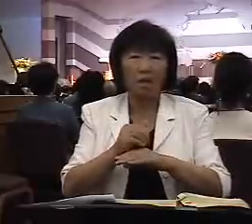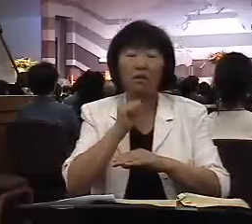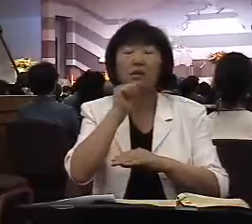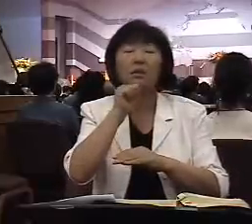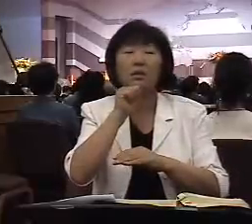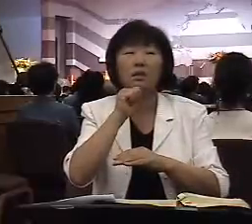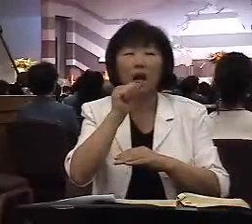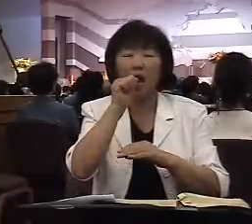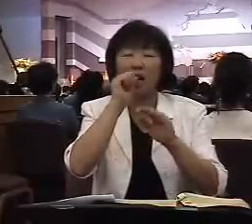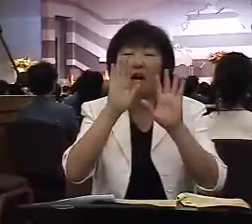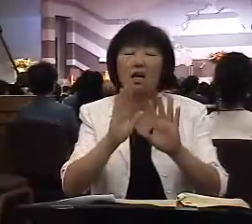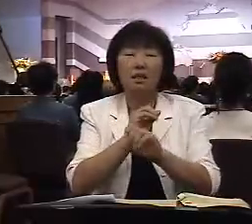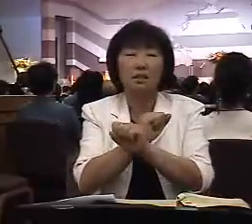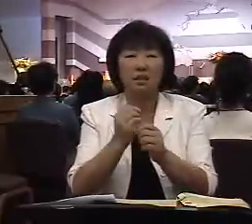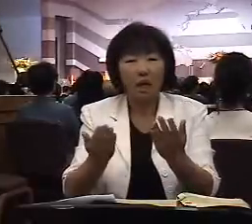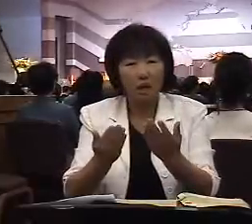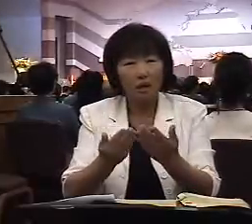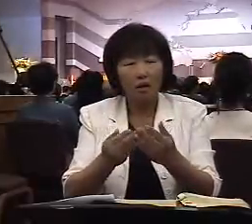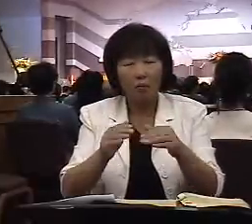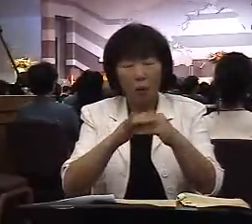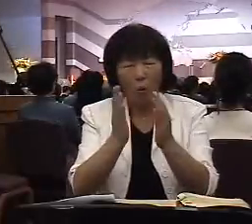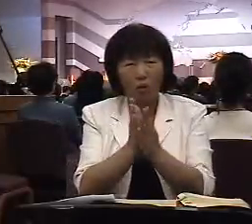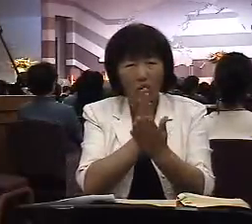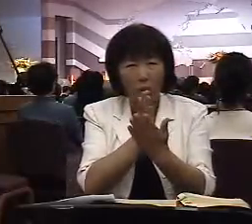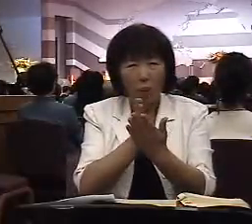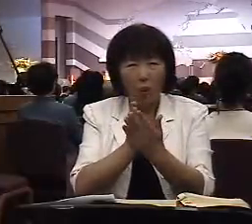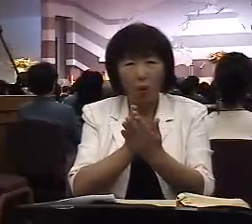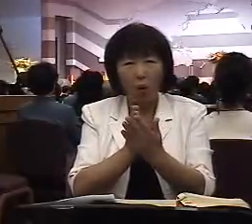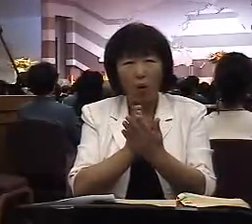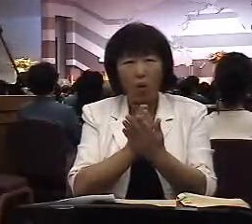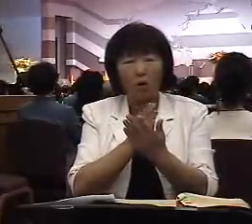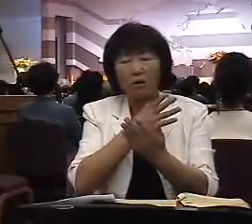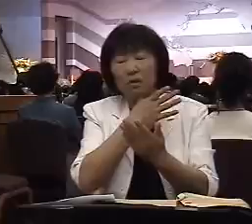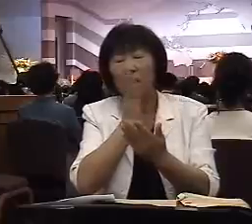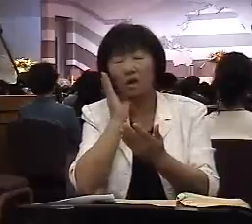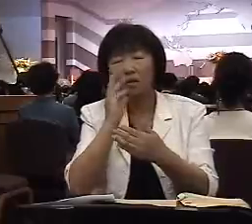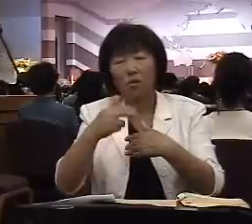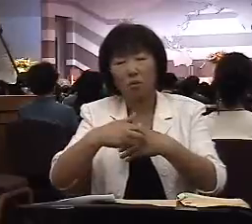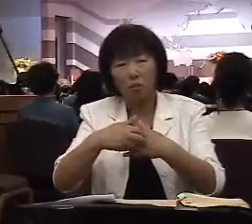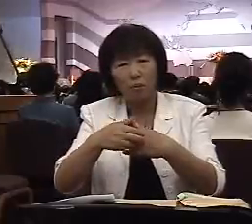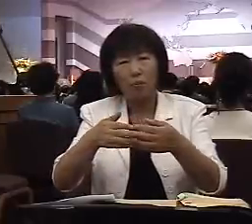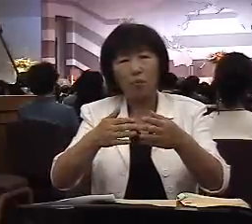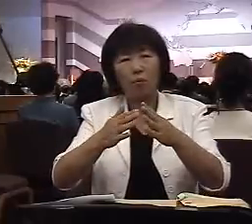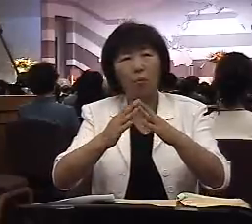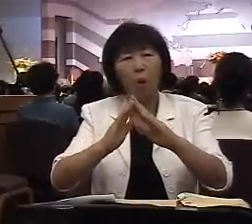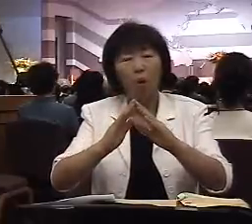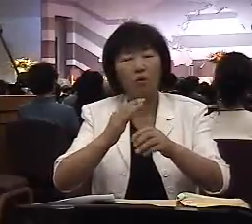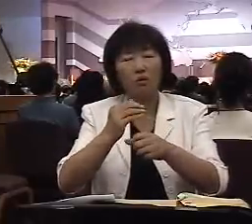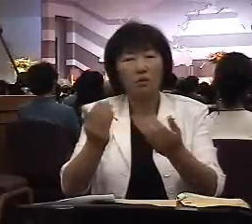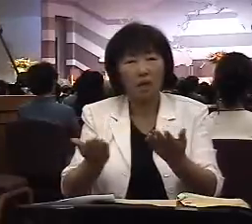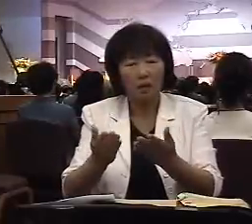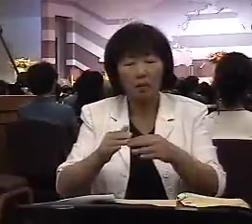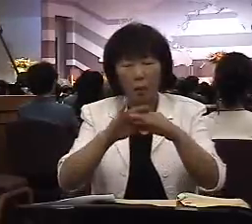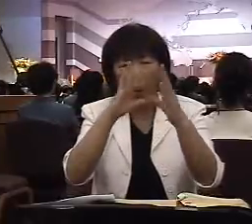사역. 이 모든 것도 양로병원 사역을 비롯해서 이 모든 사역들을